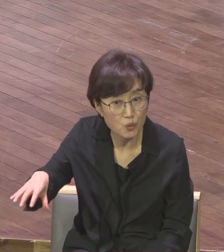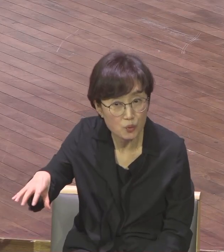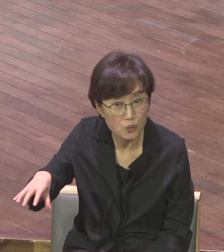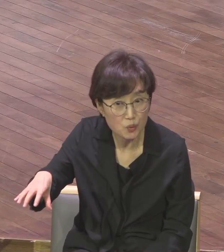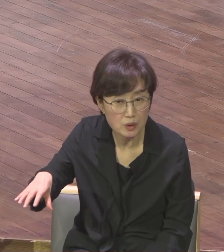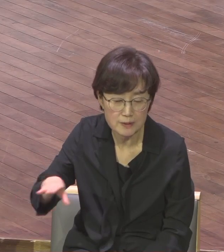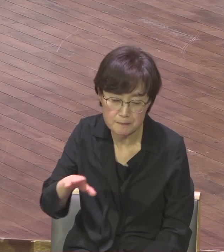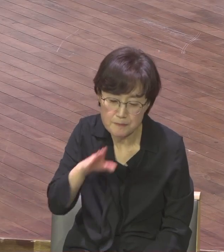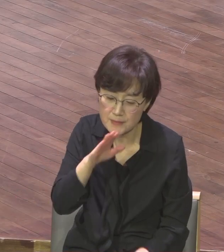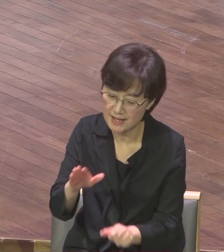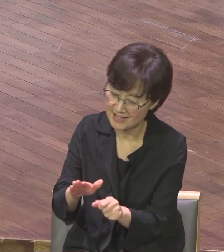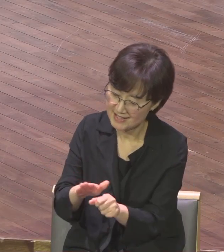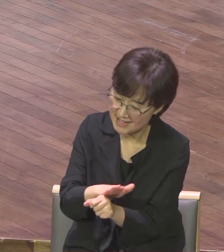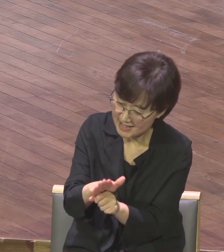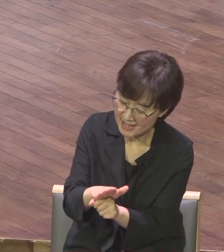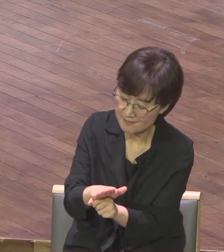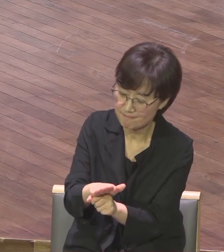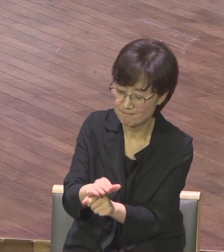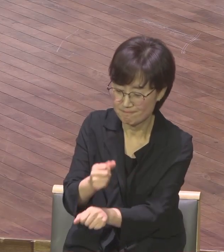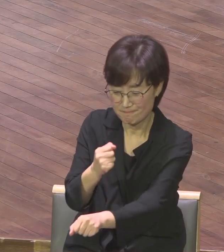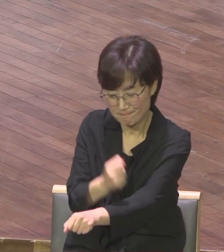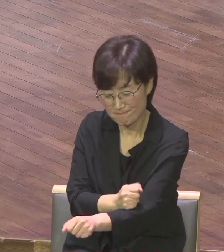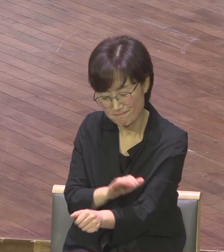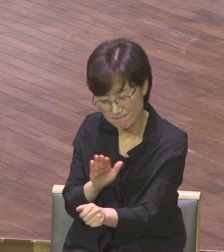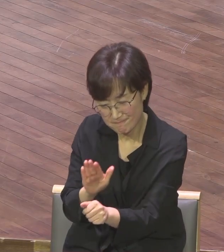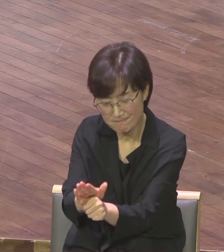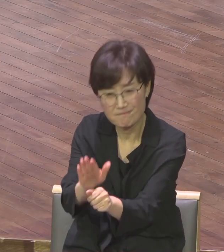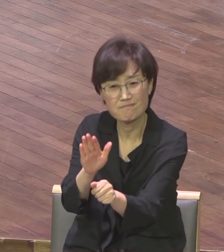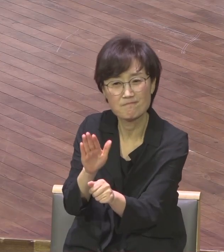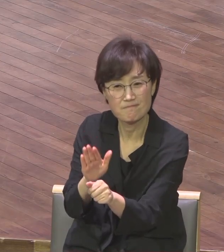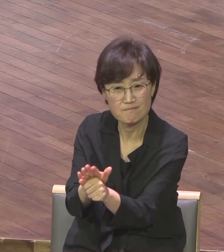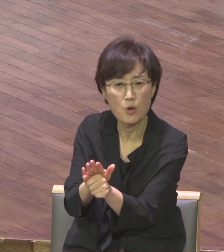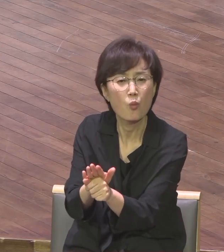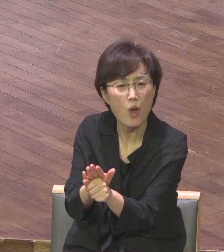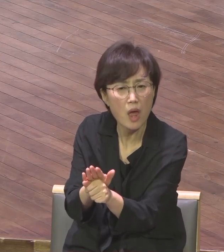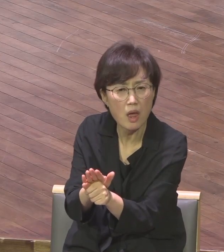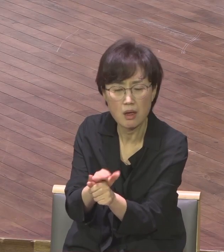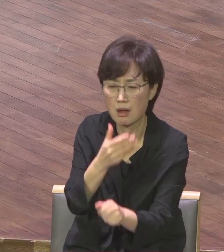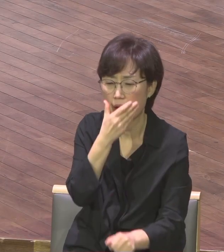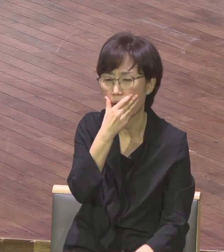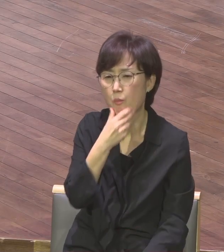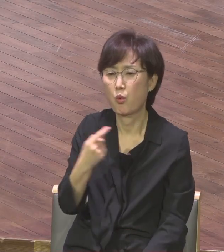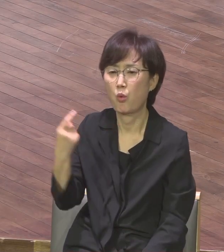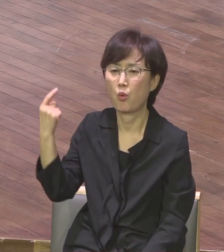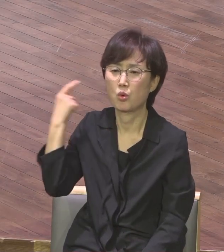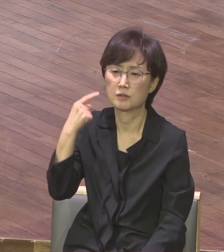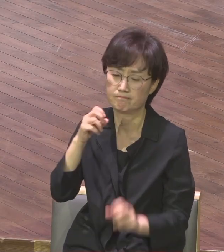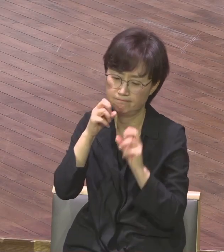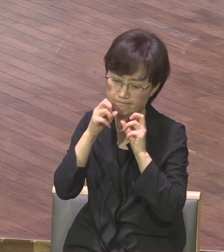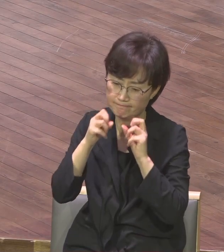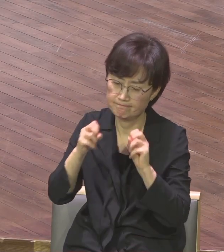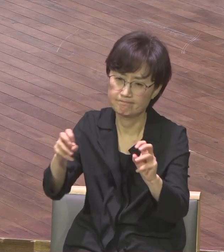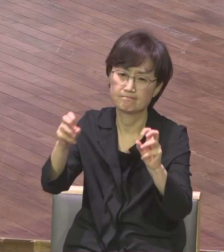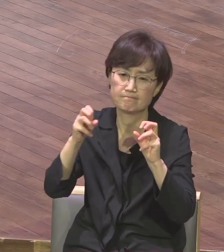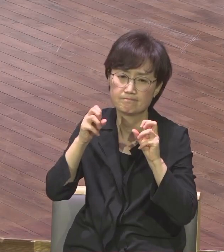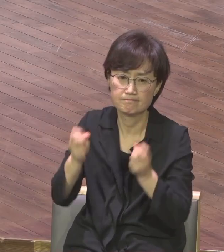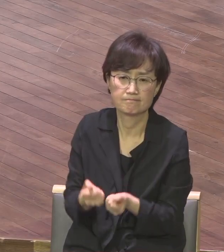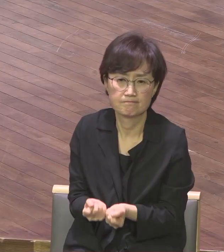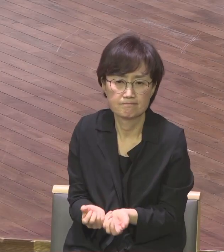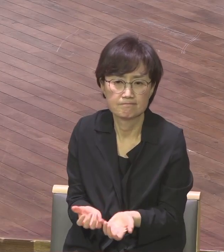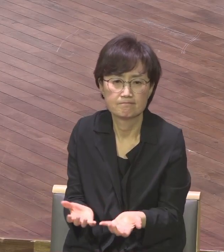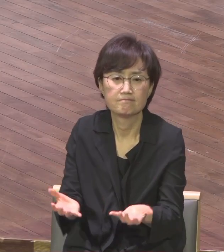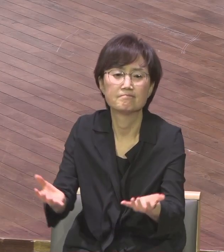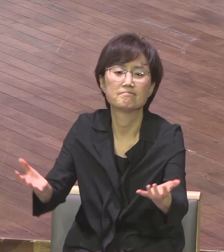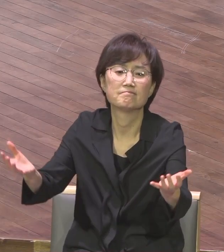사랑하고 섬기고 봉사하고 헌신하면서 여러분의 이 복음 선한 영향을 입혀나가는 그런